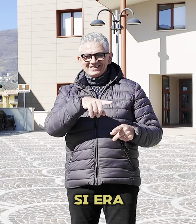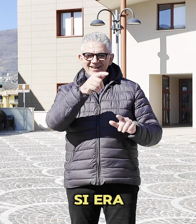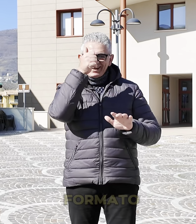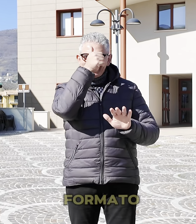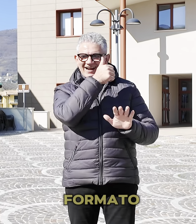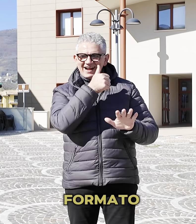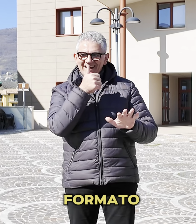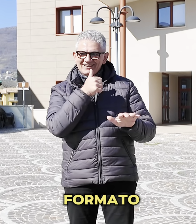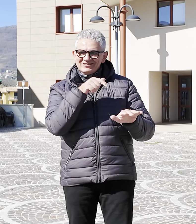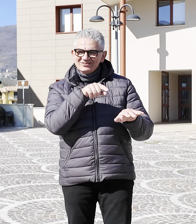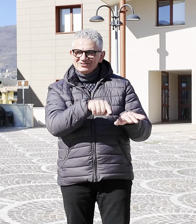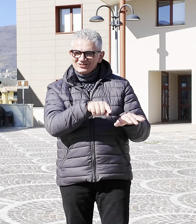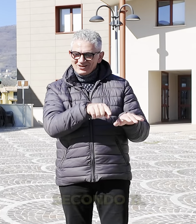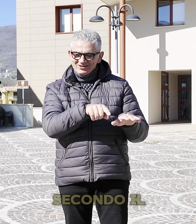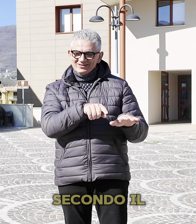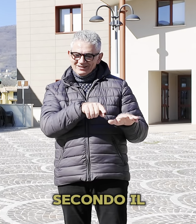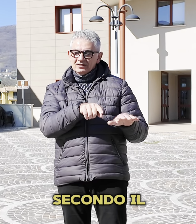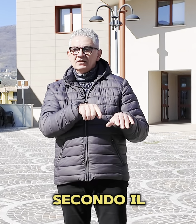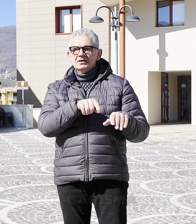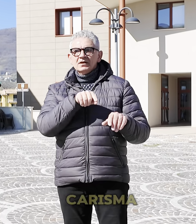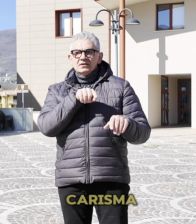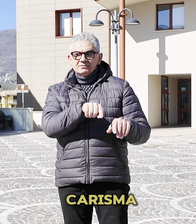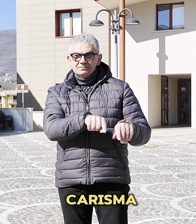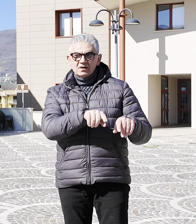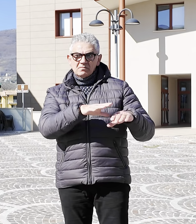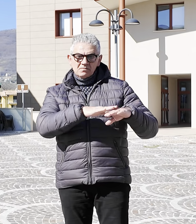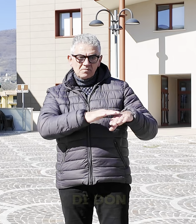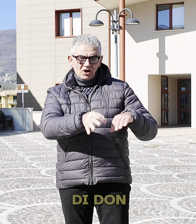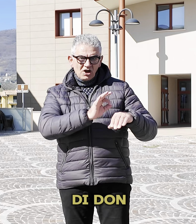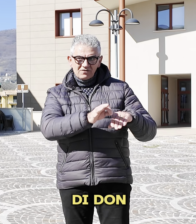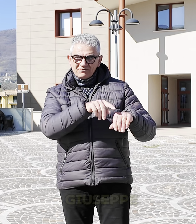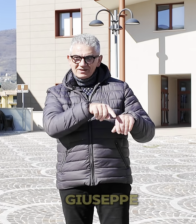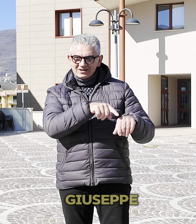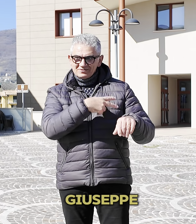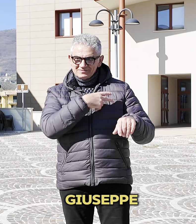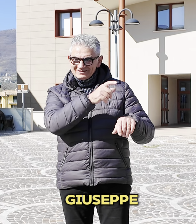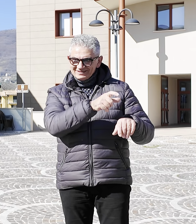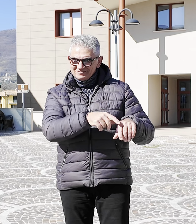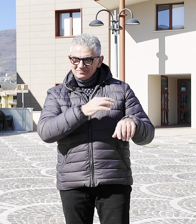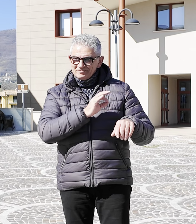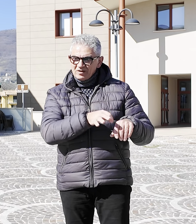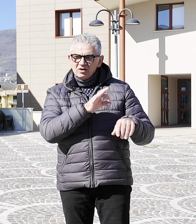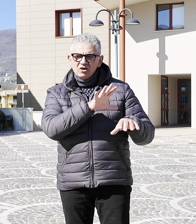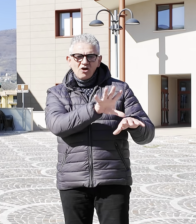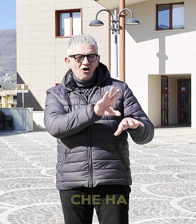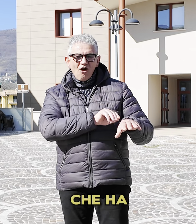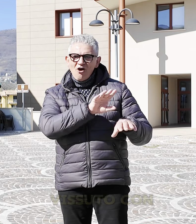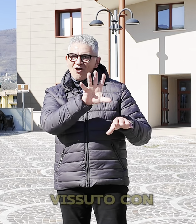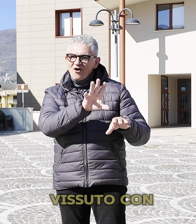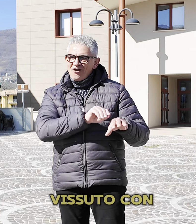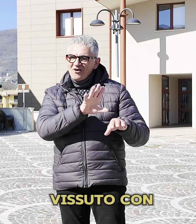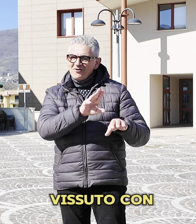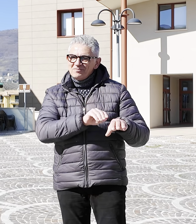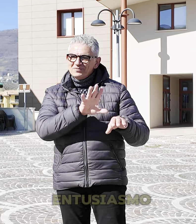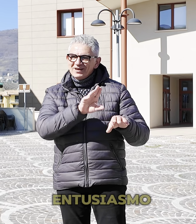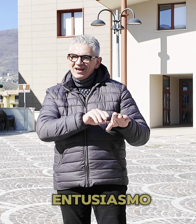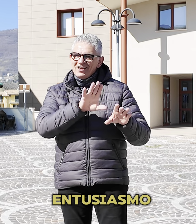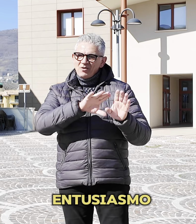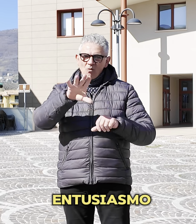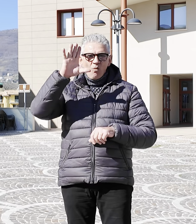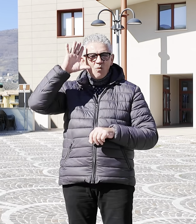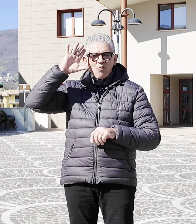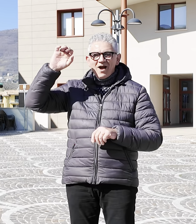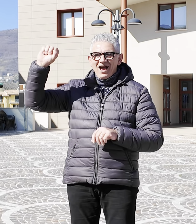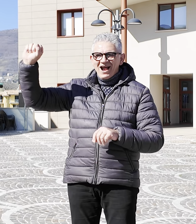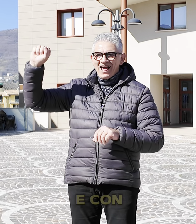si era formato secondo il carisma di Don Giuseppe, che ha vissuto con